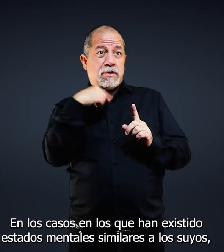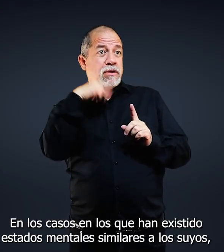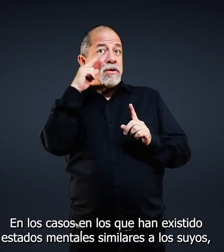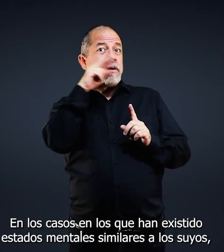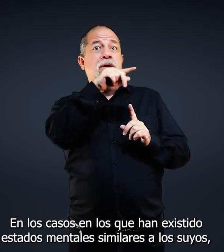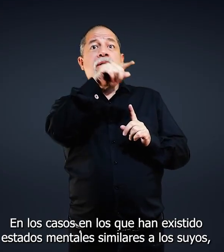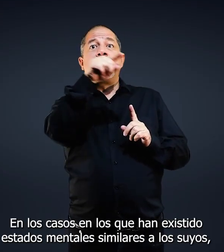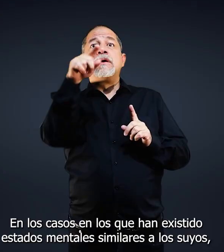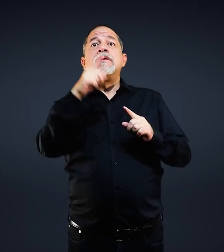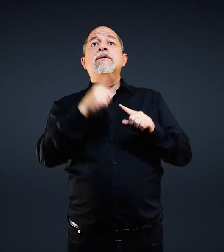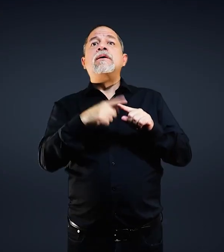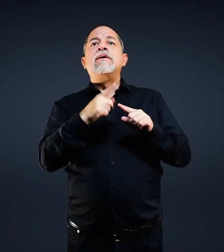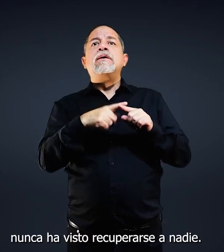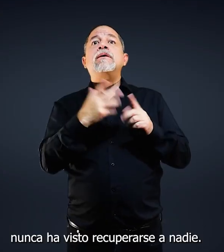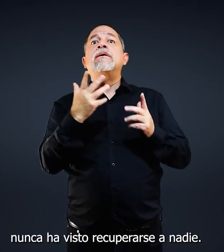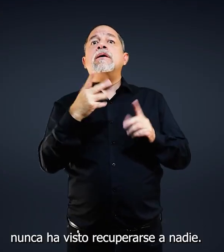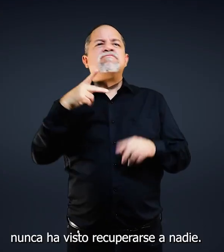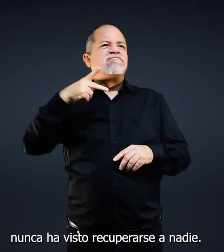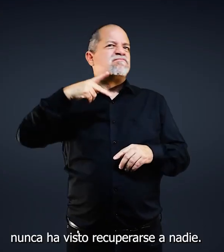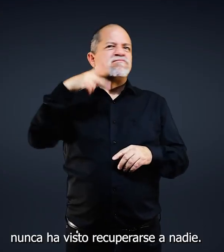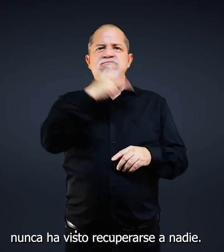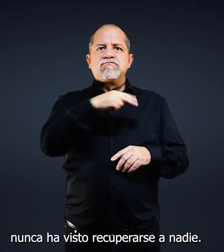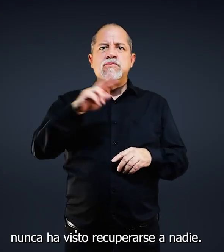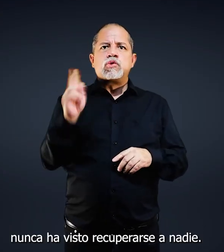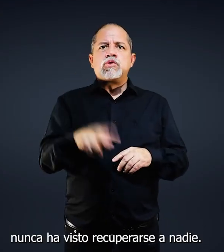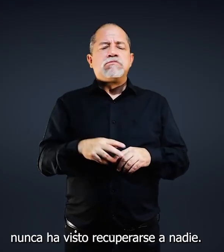los suyos, nunca he visto recuperarse a nadie».